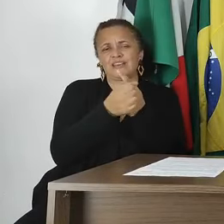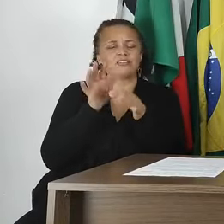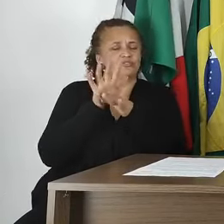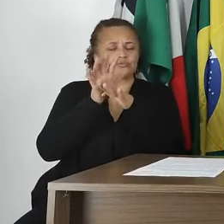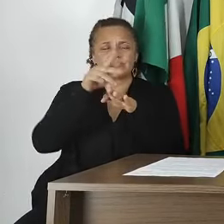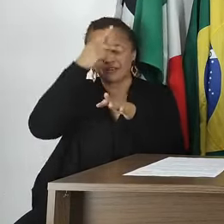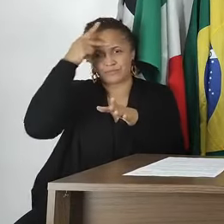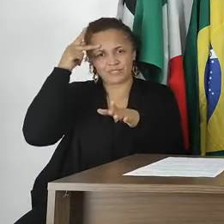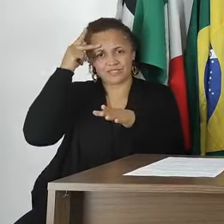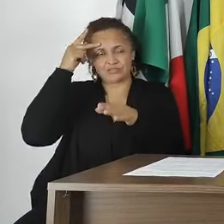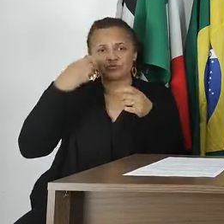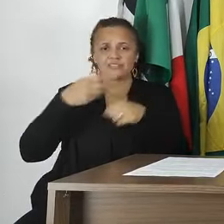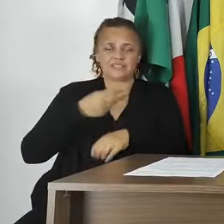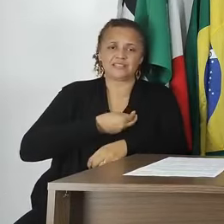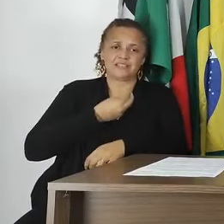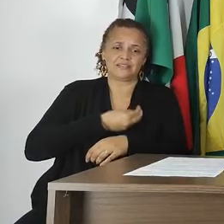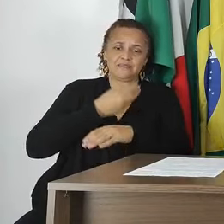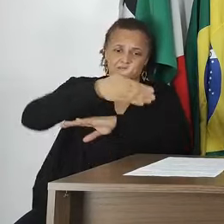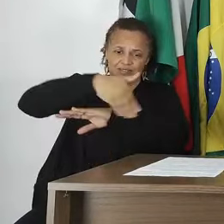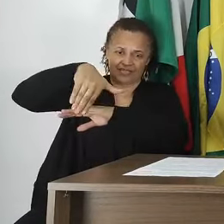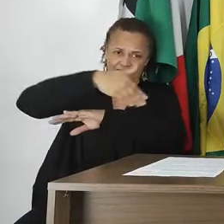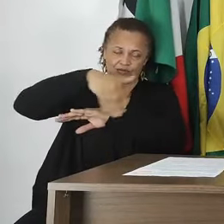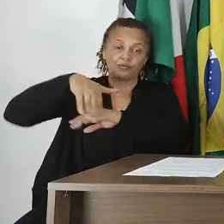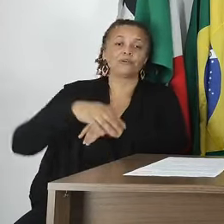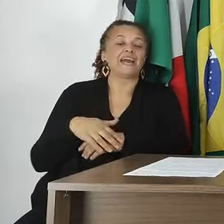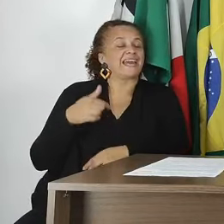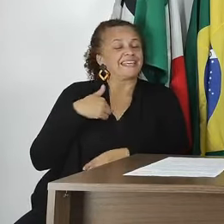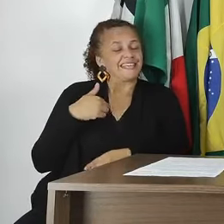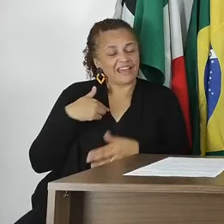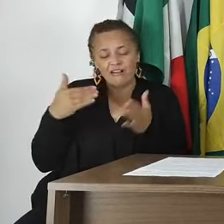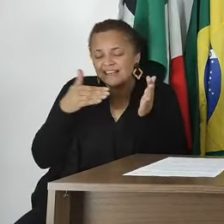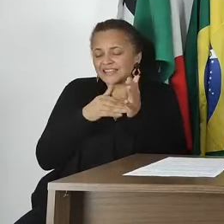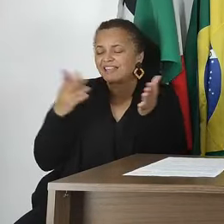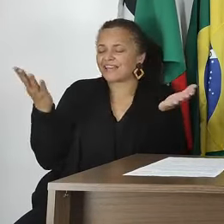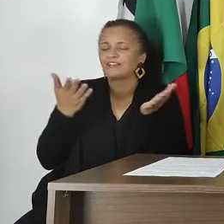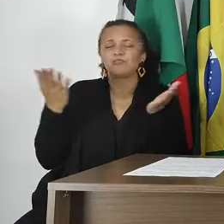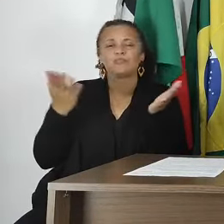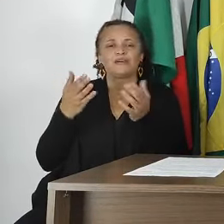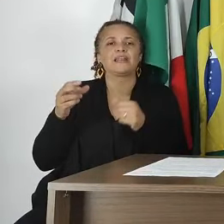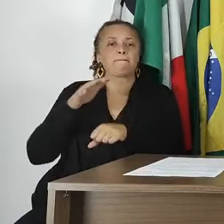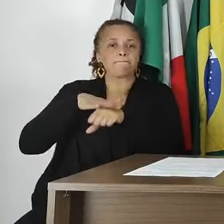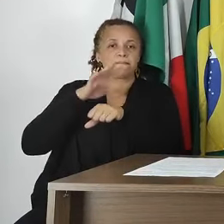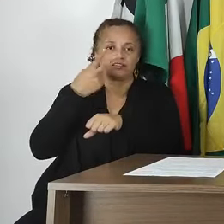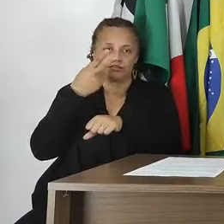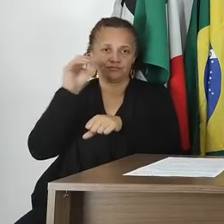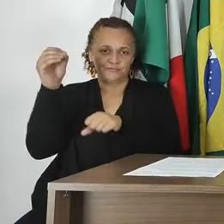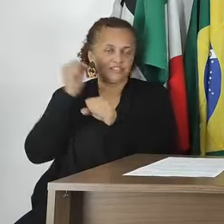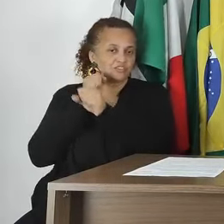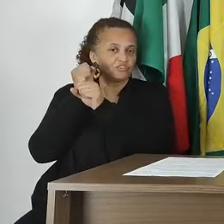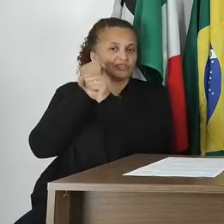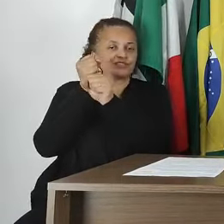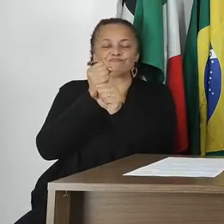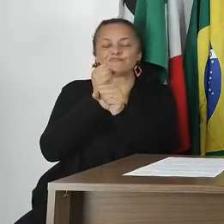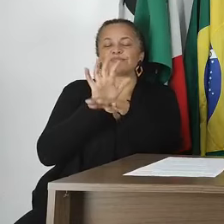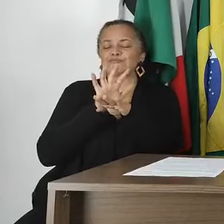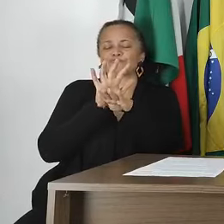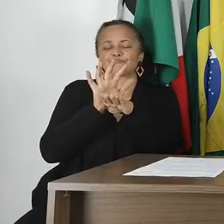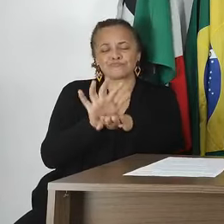químicos, e estou nisso aí até hoje, há mais de 20 anos, trabalhando com esse público,